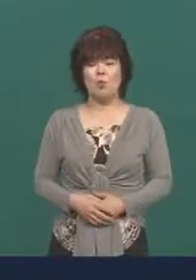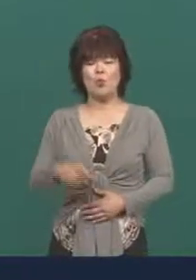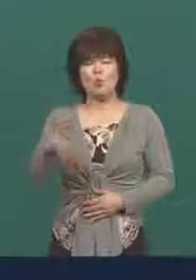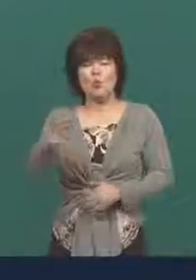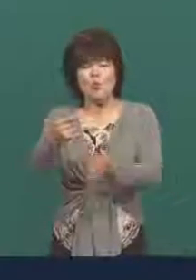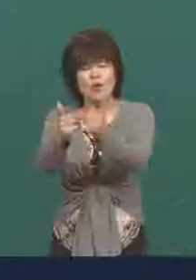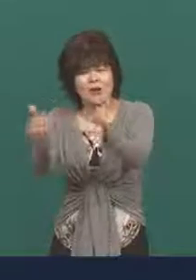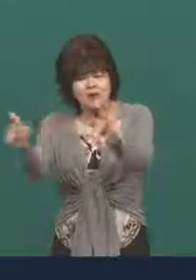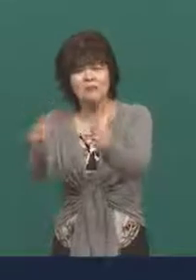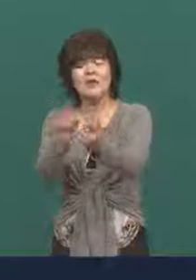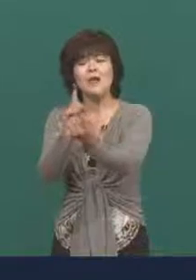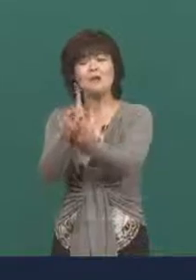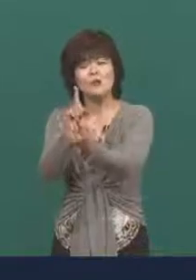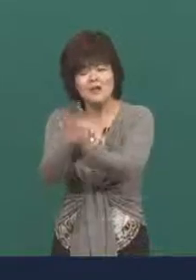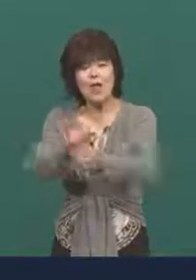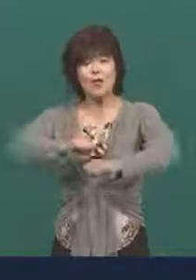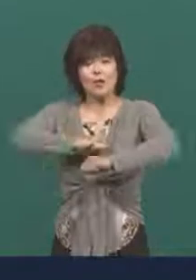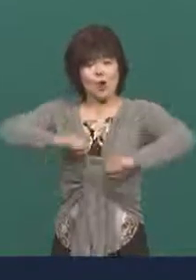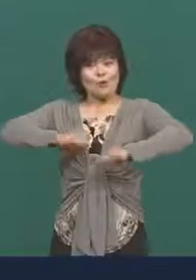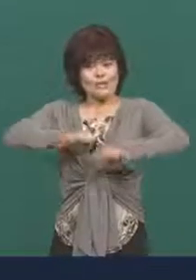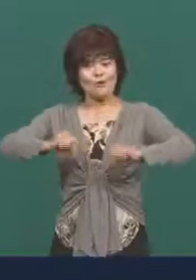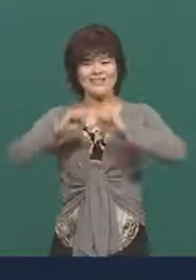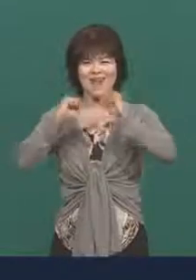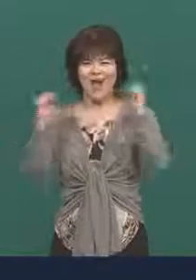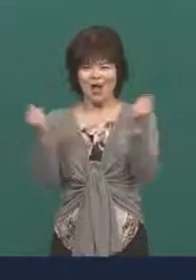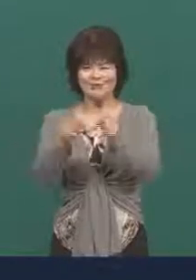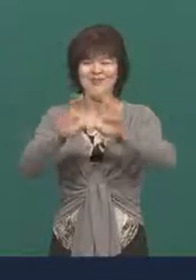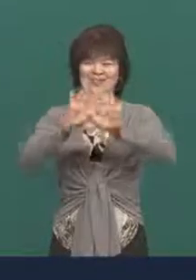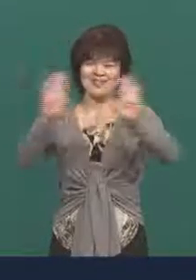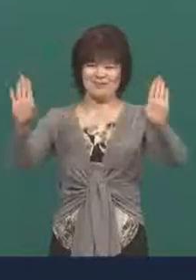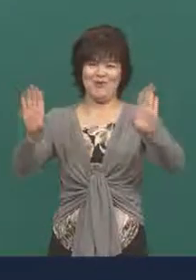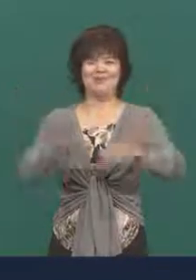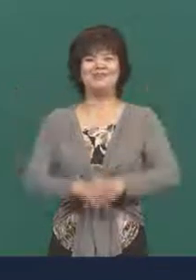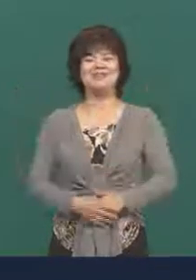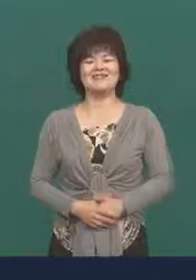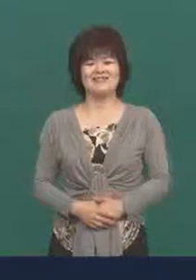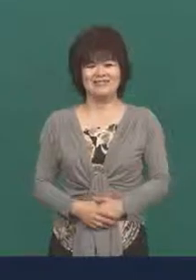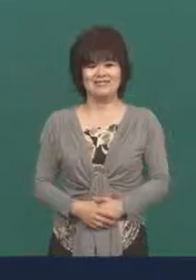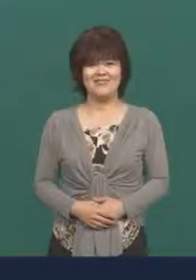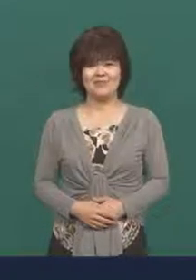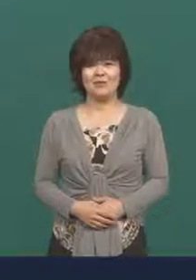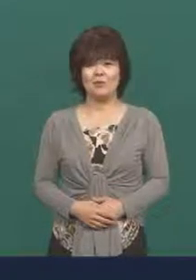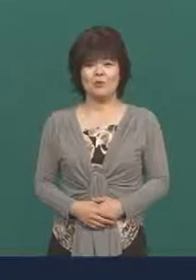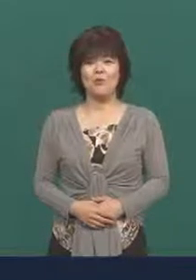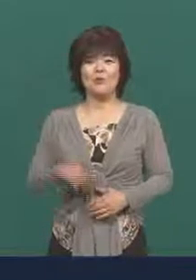か。このような方を対象にしたのびのびサロンを開催します。